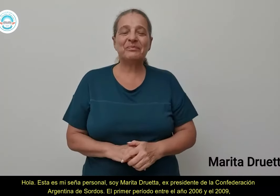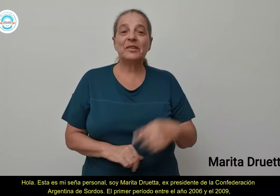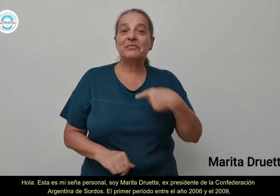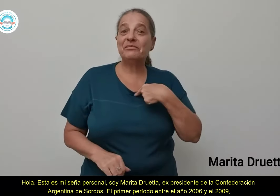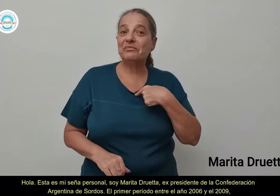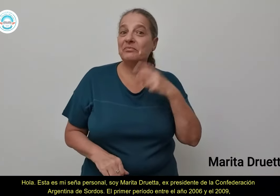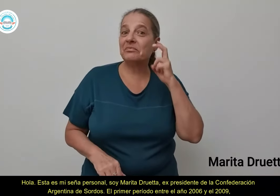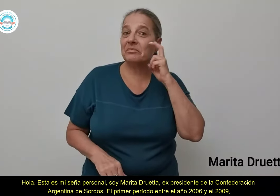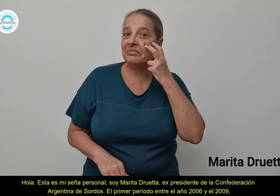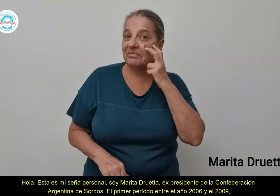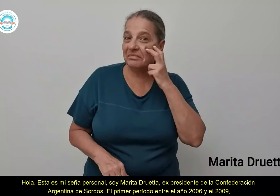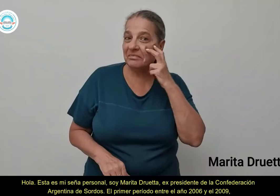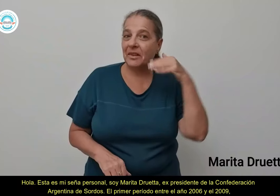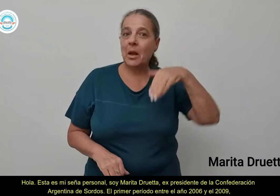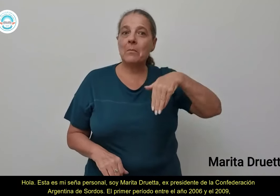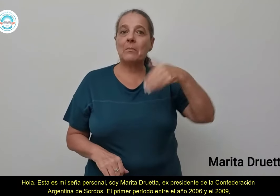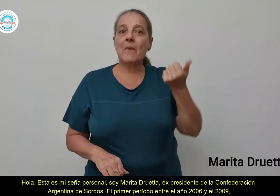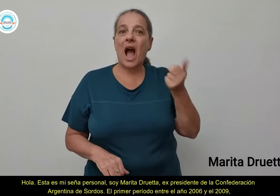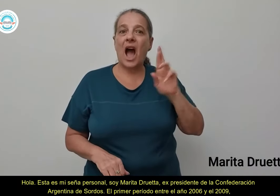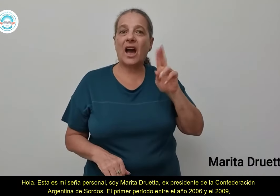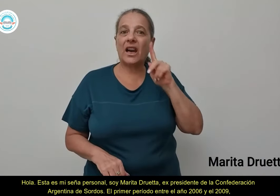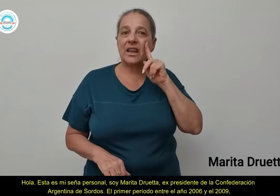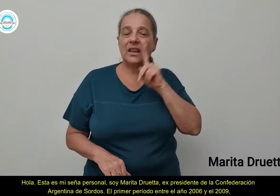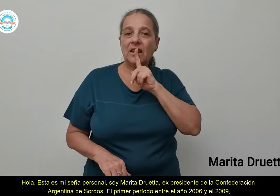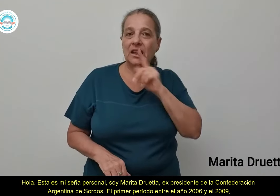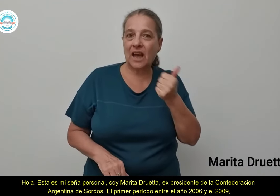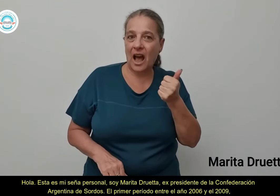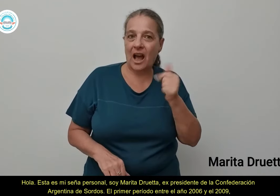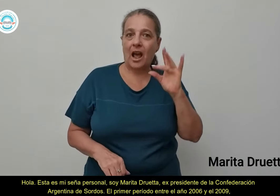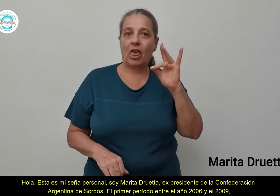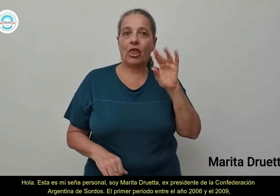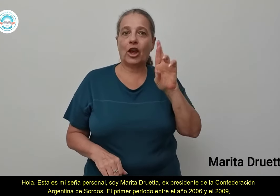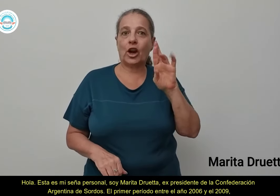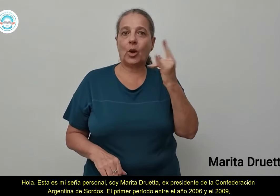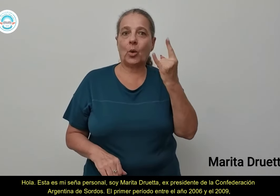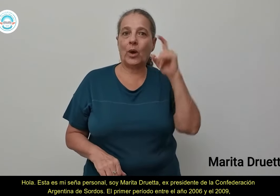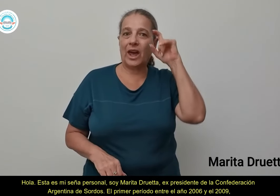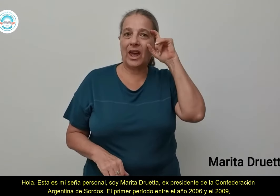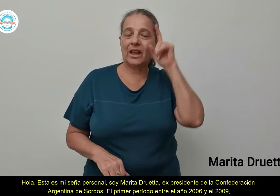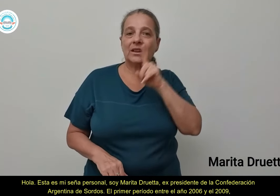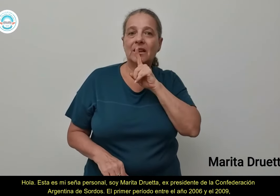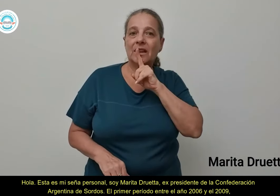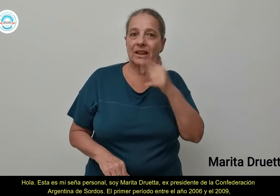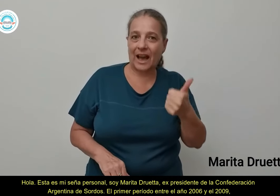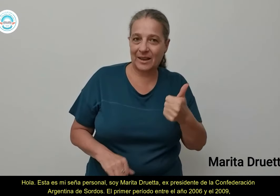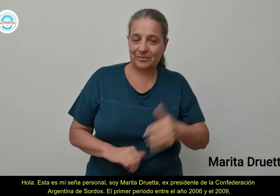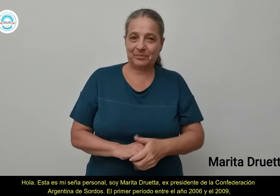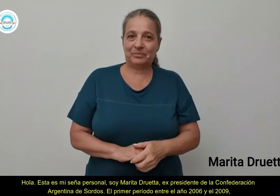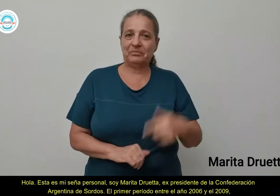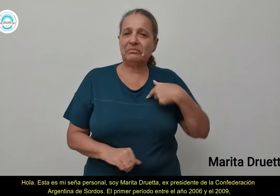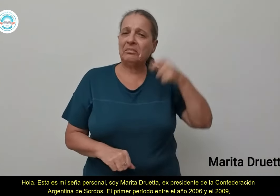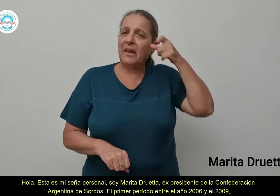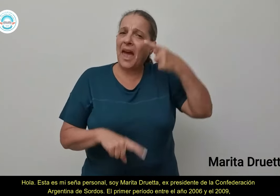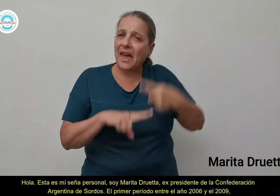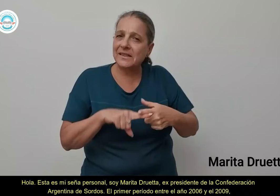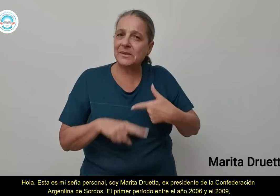Hola, esta es mi seña personal. Soy Marita Drueta,